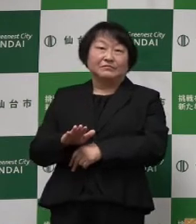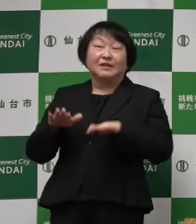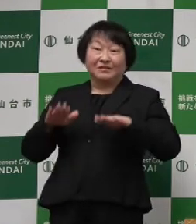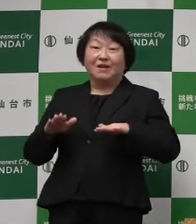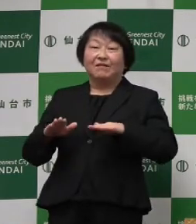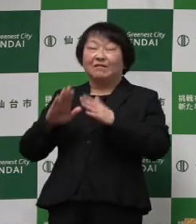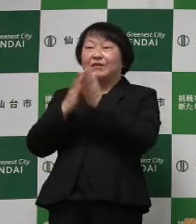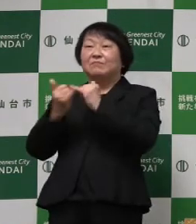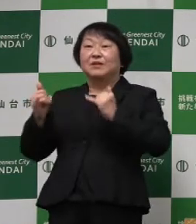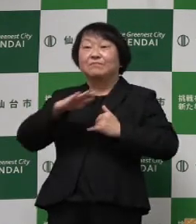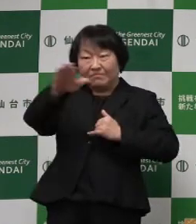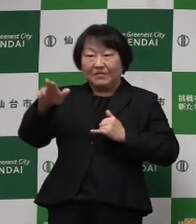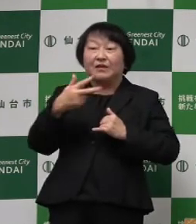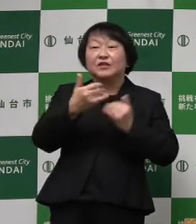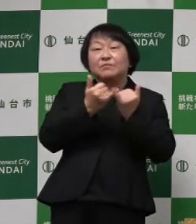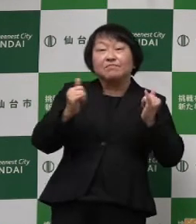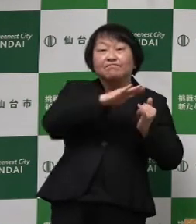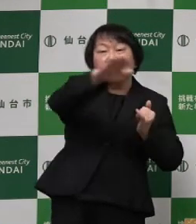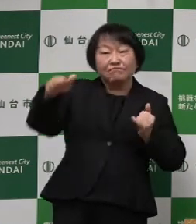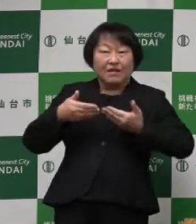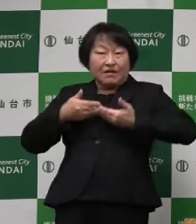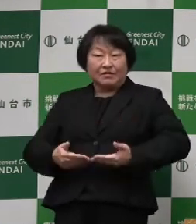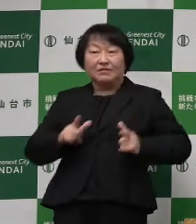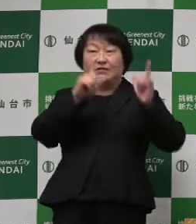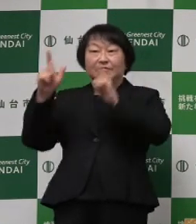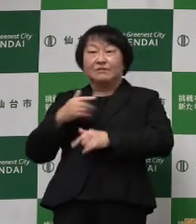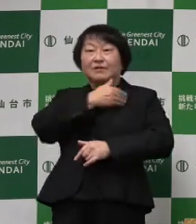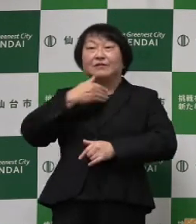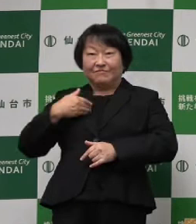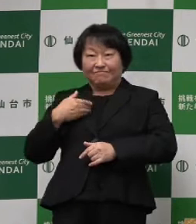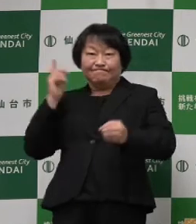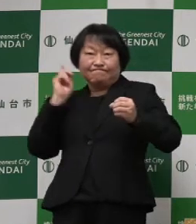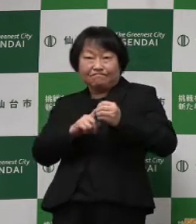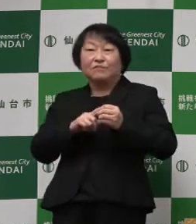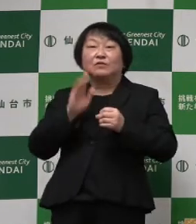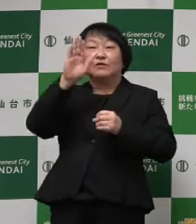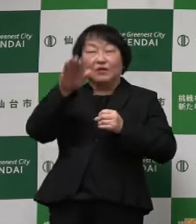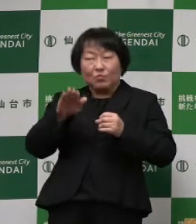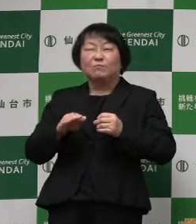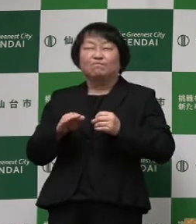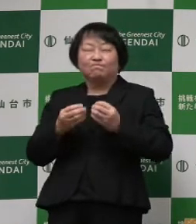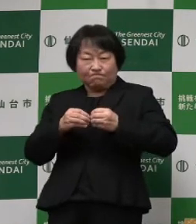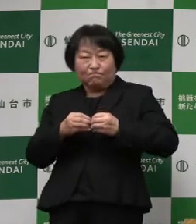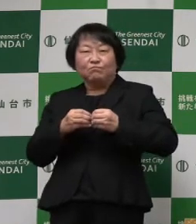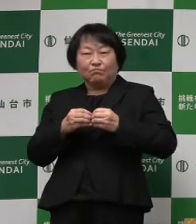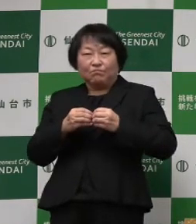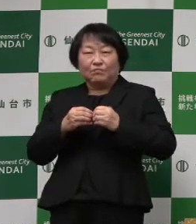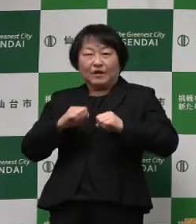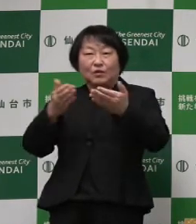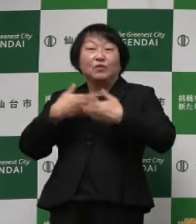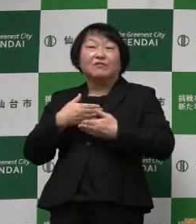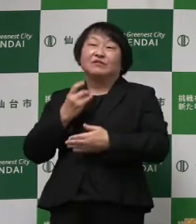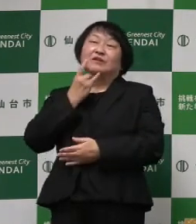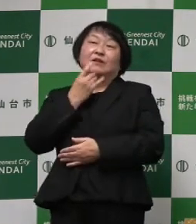県民の皆さんたち、市民の皆さんたちが安心して暮らせるようにですね、これからもきめ細かに取り組まれることをご期待するところです。